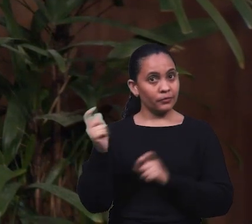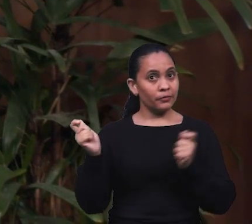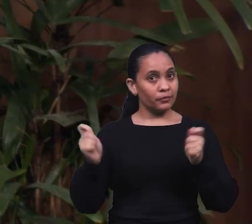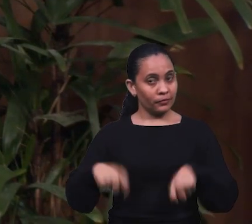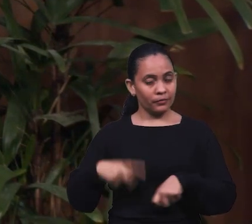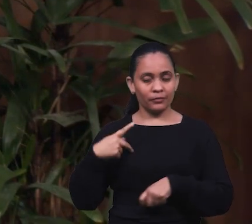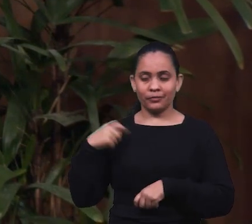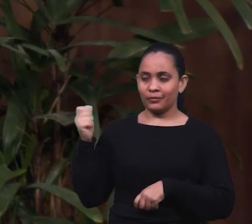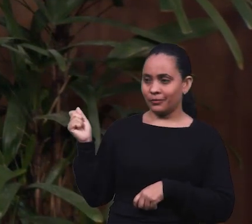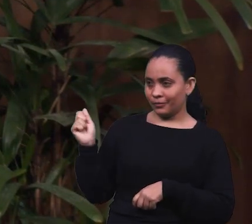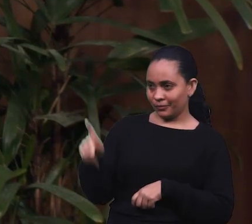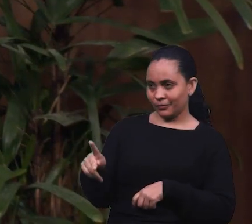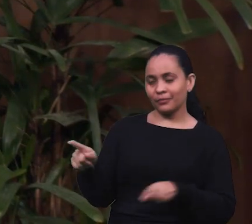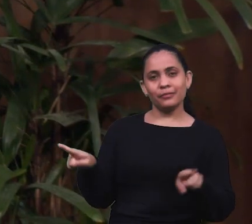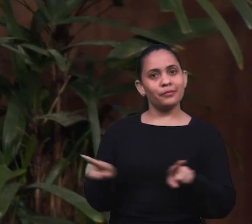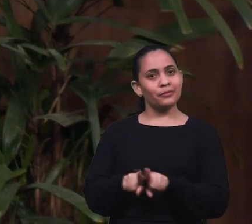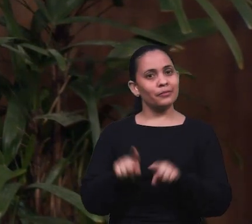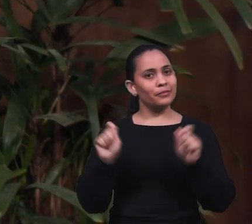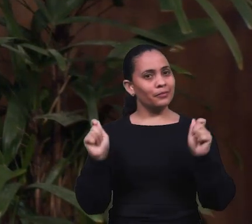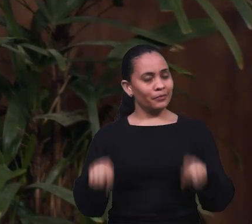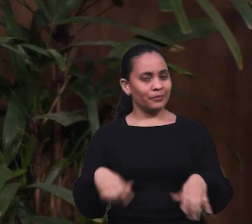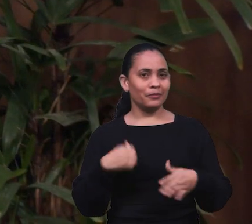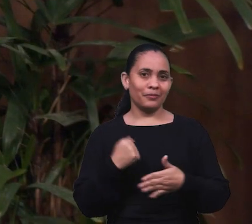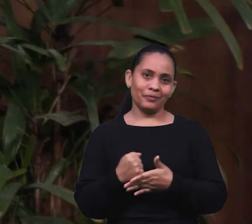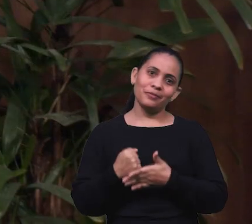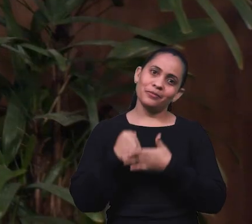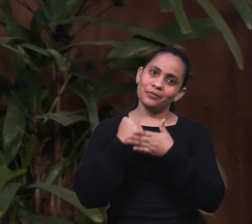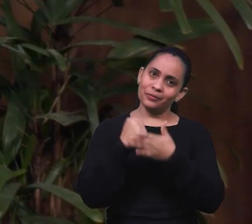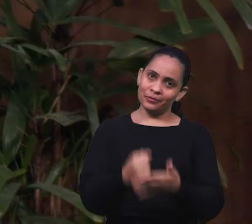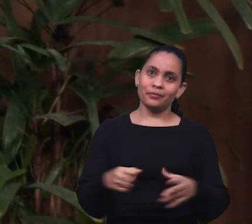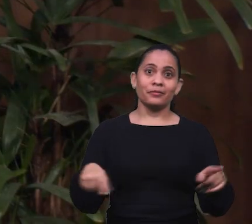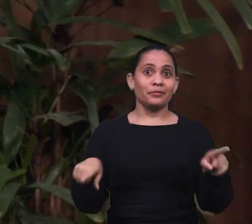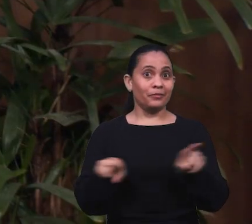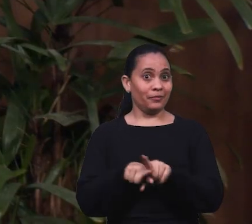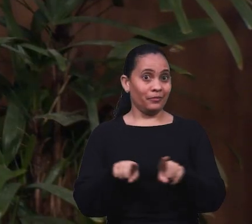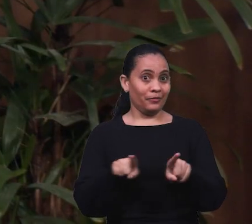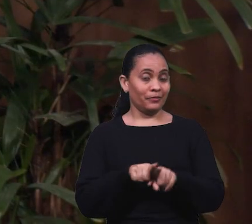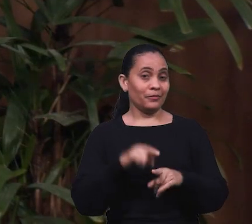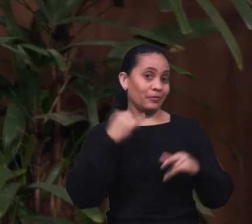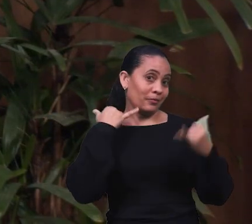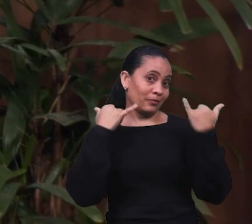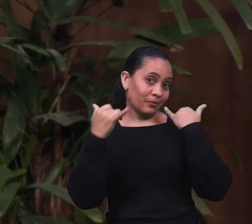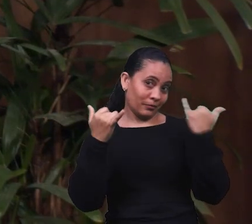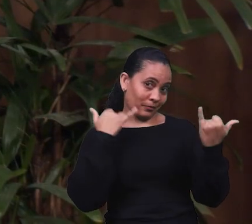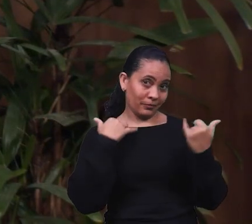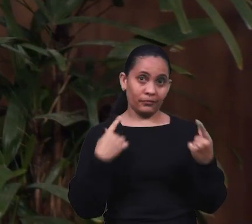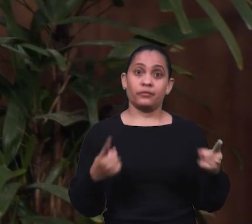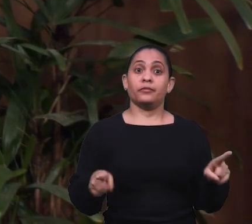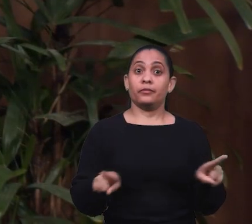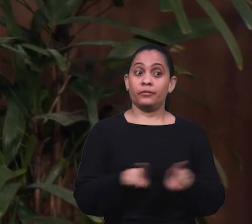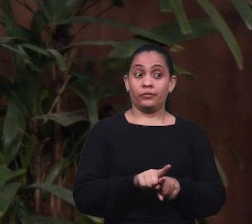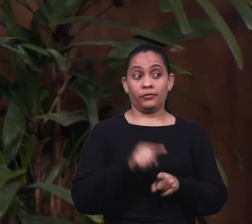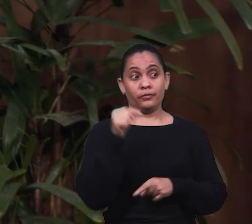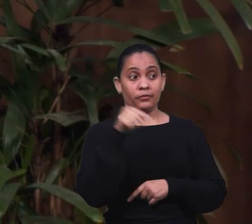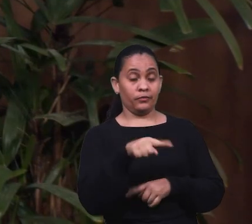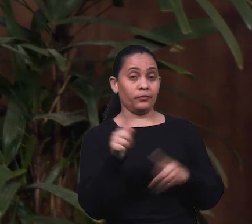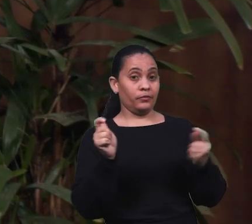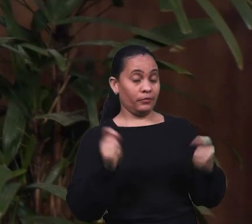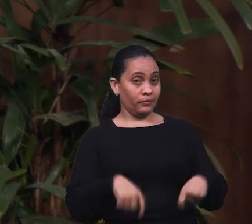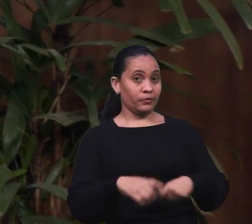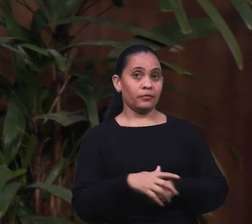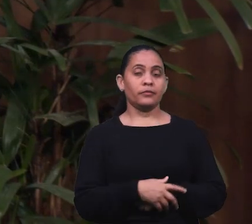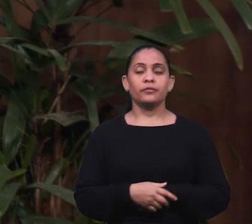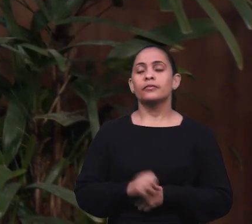se aposentar, então você já pode já até instruir ele e nessas informações e passar o link para ele também poder